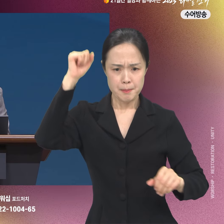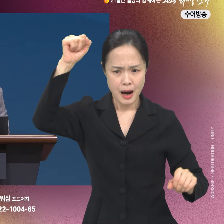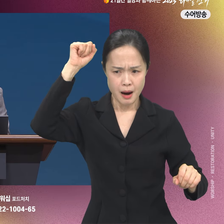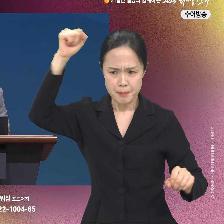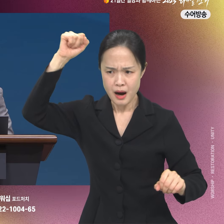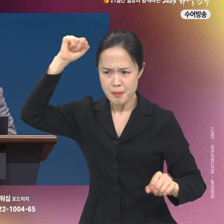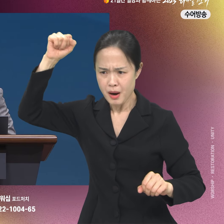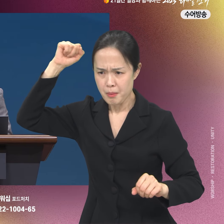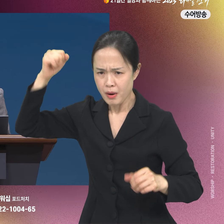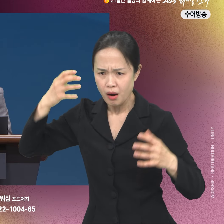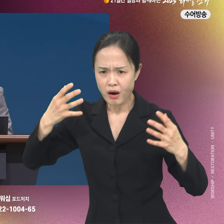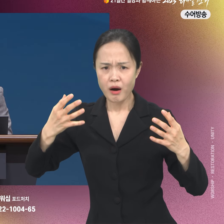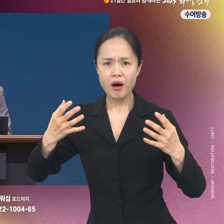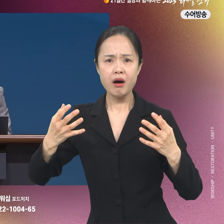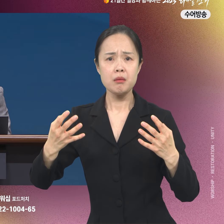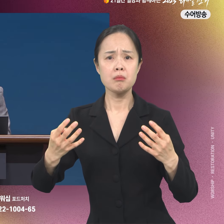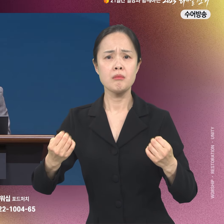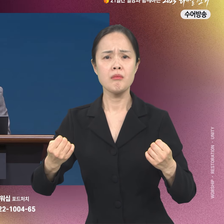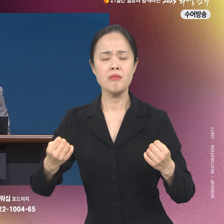고민과 아픔이 있어요.